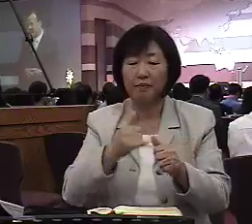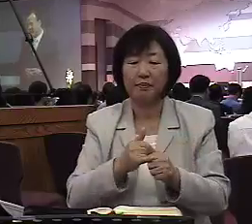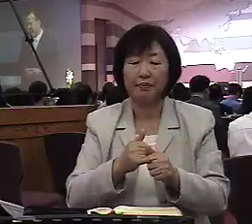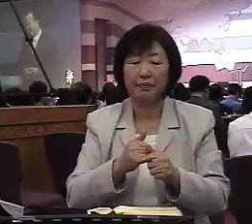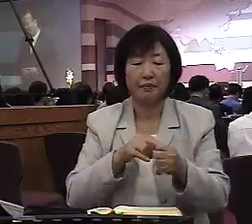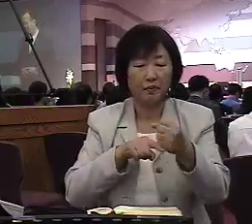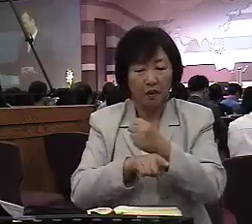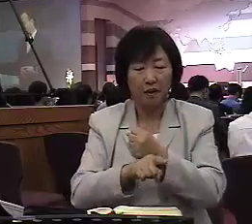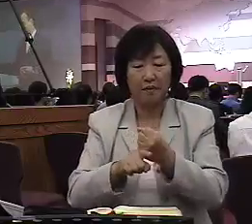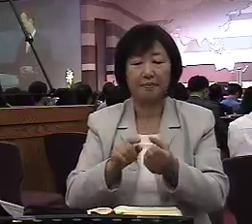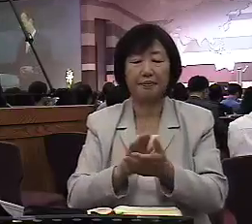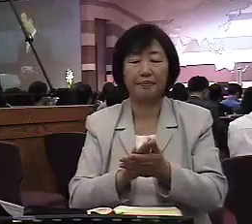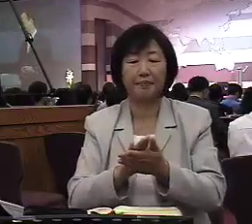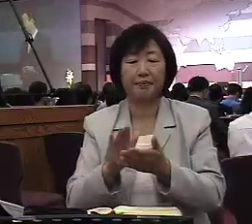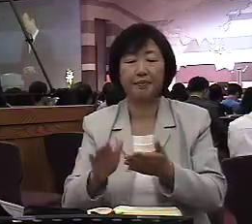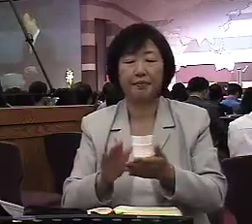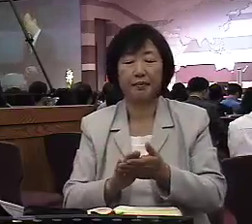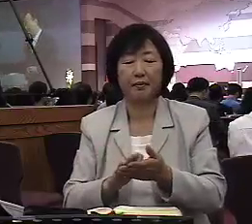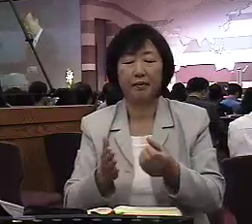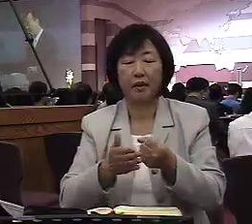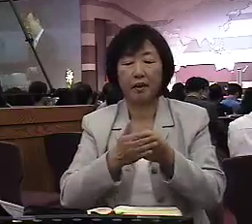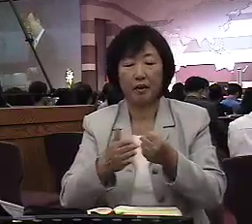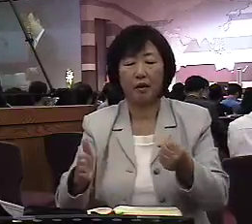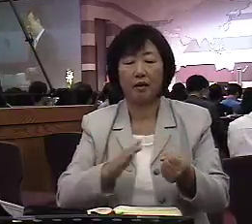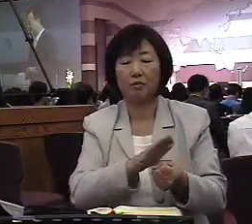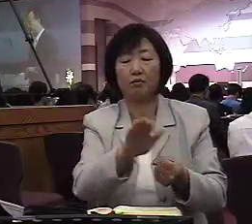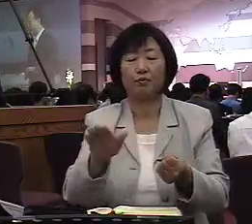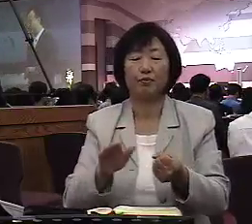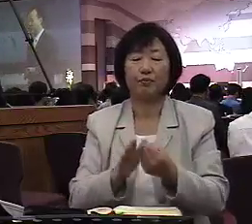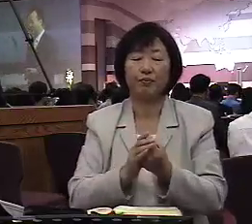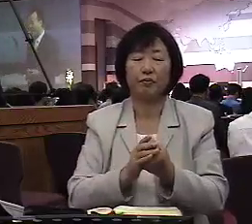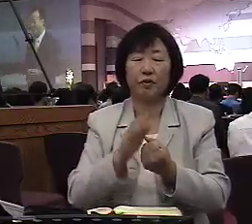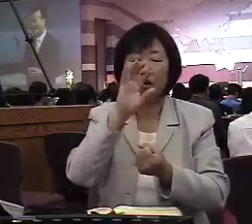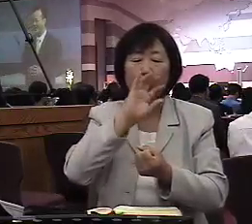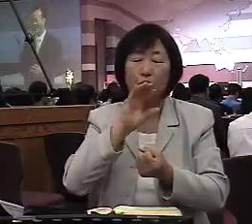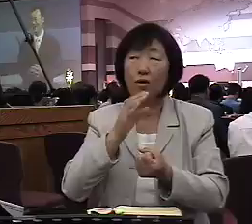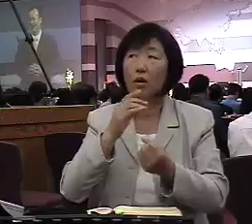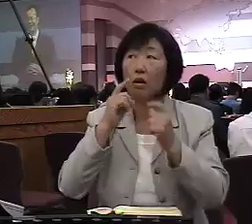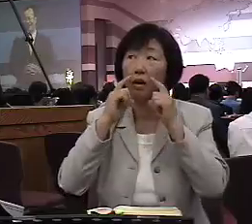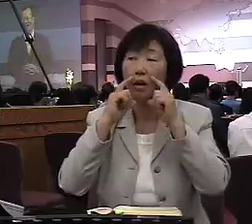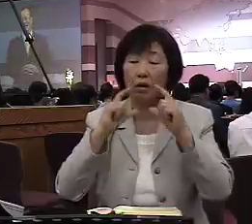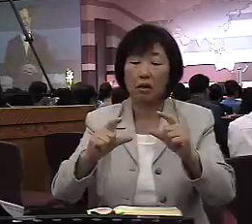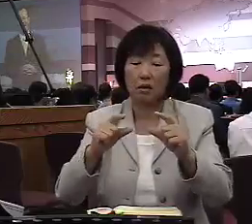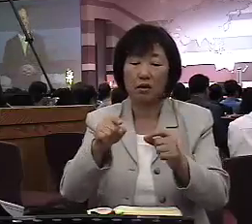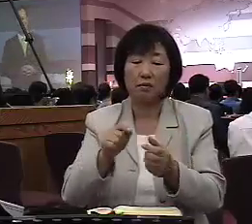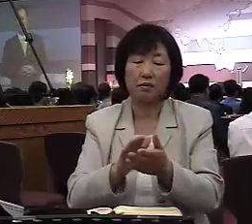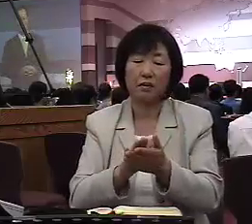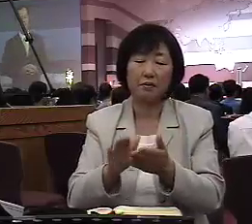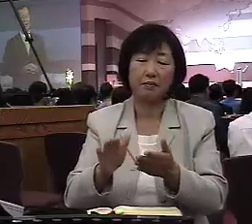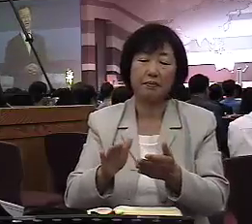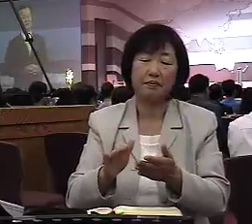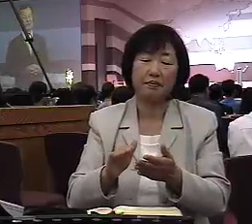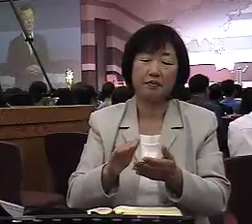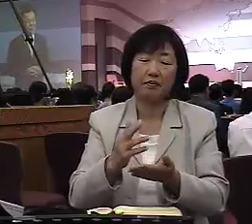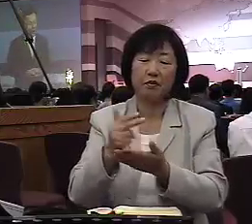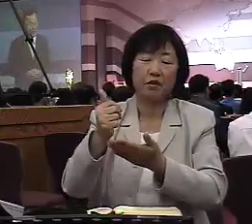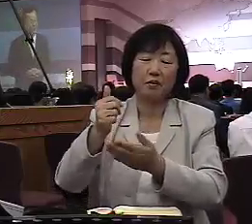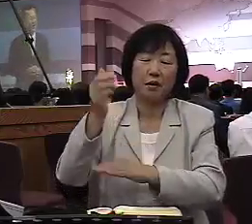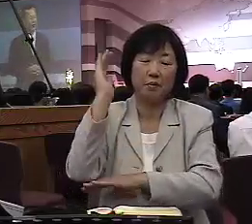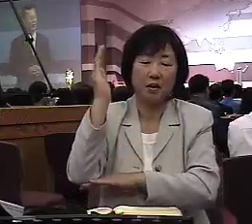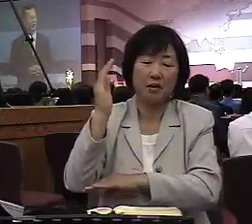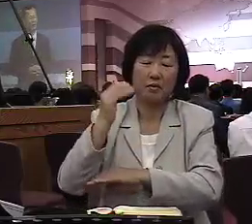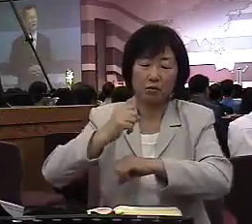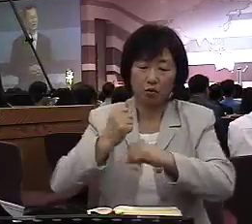여러분, 그래서 우리가 훈련을 강조하는 거예요. 주님의 말씀을